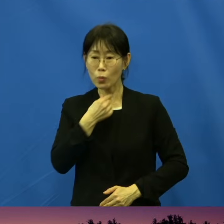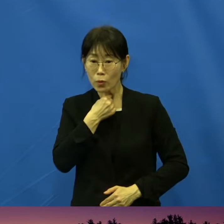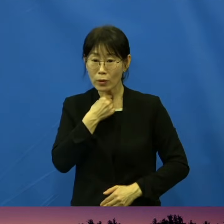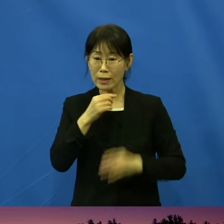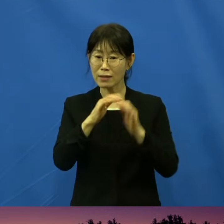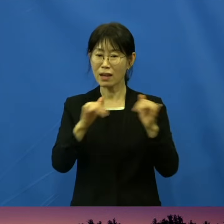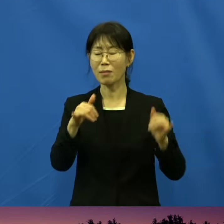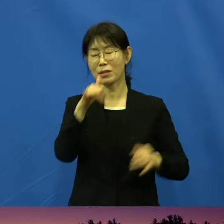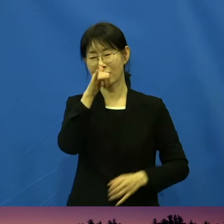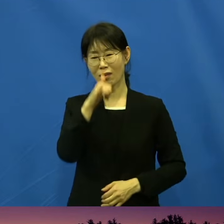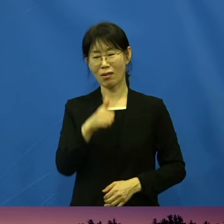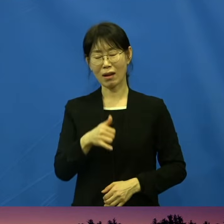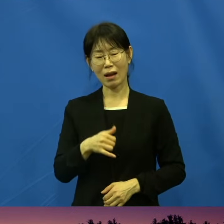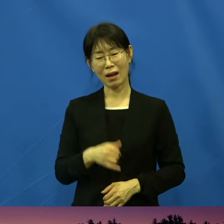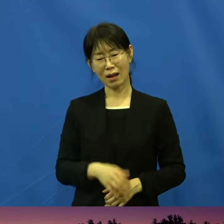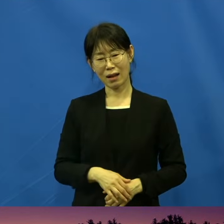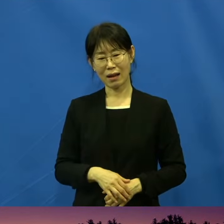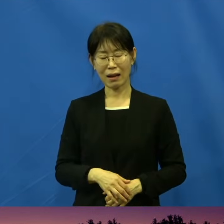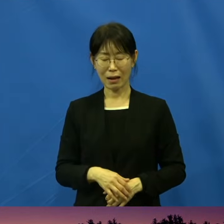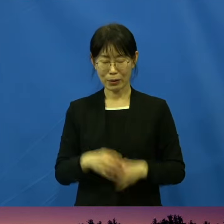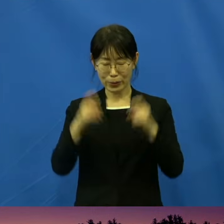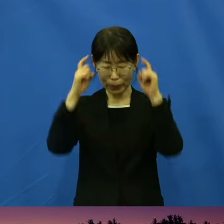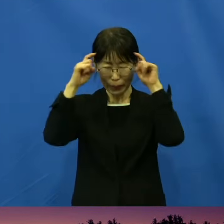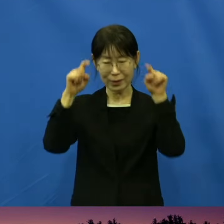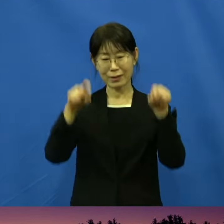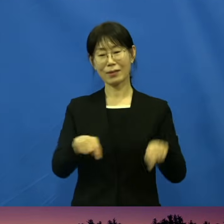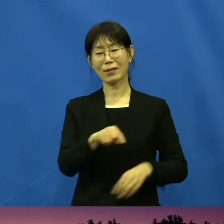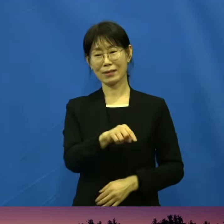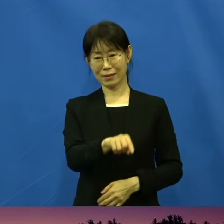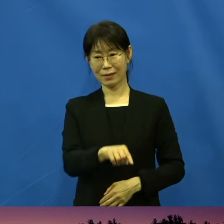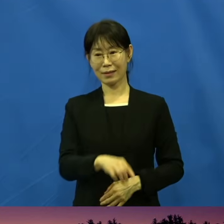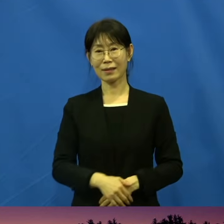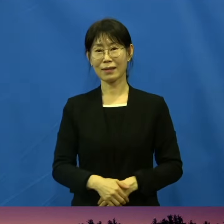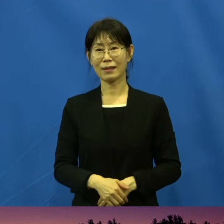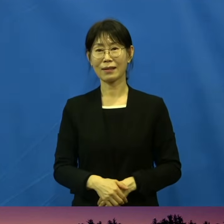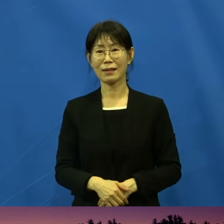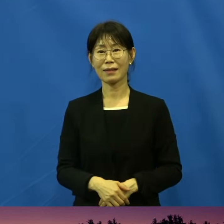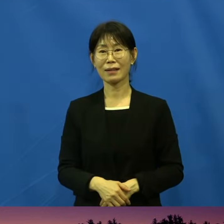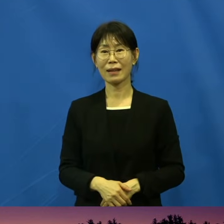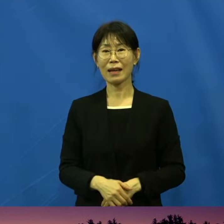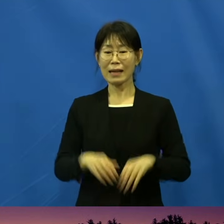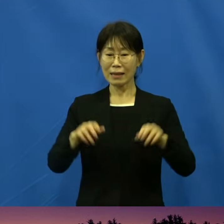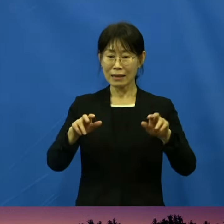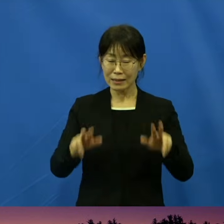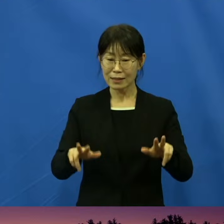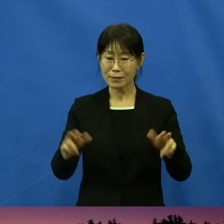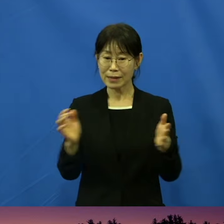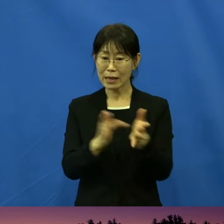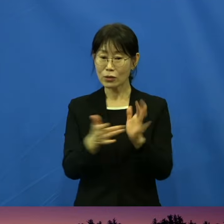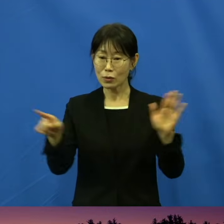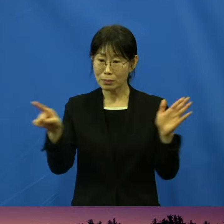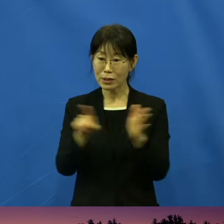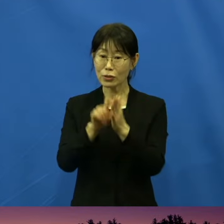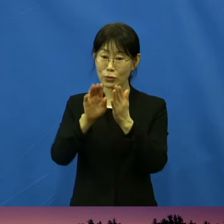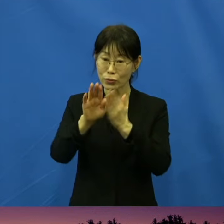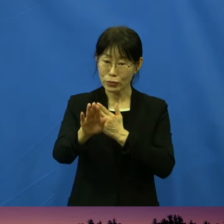이제는 세상의 다른 것들로 채우려고 할 필요가 없던 거예요. 왜? 충만하신 그분이 내 안에 거하시니까.